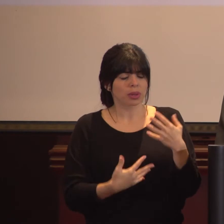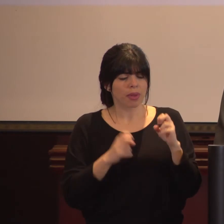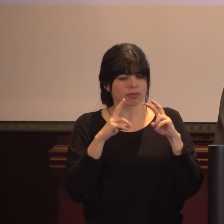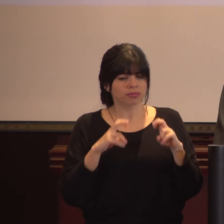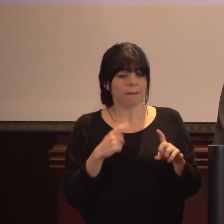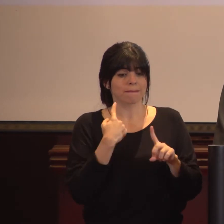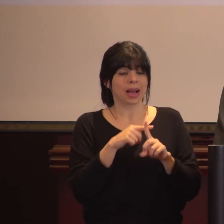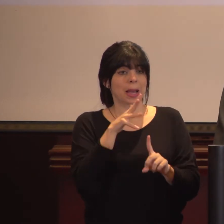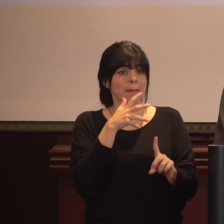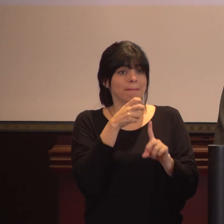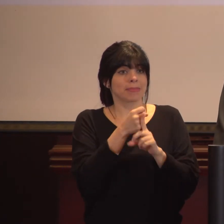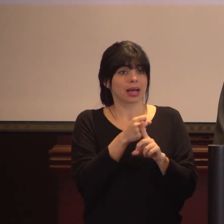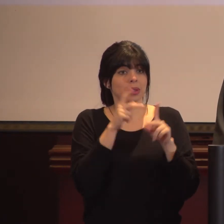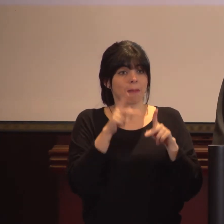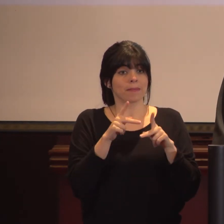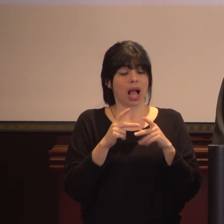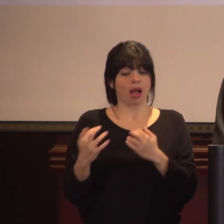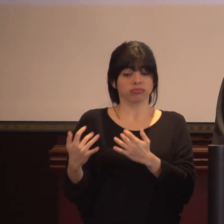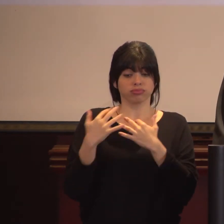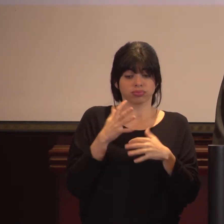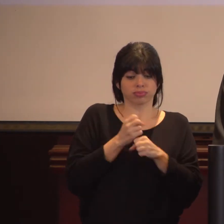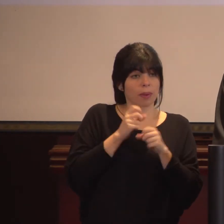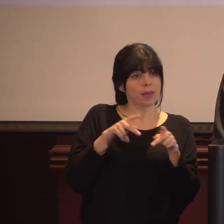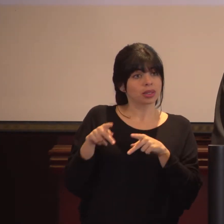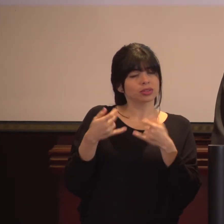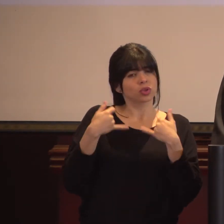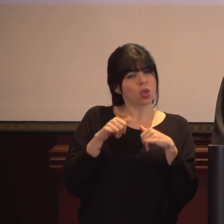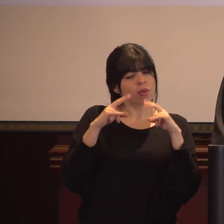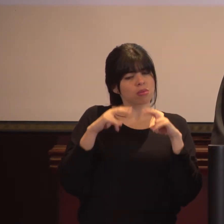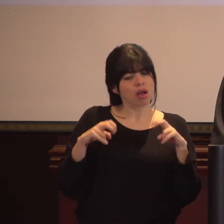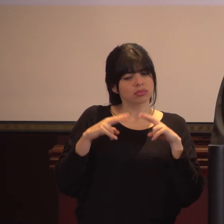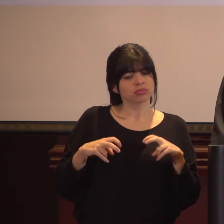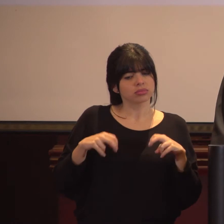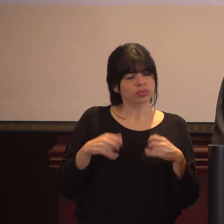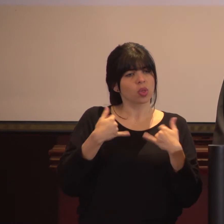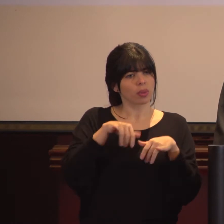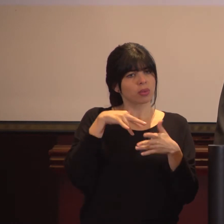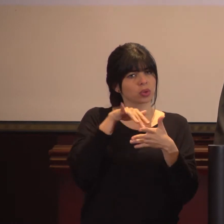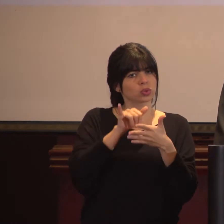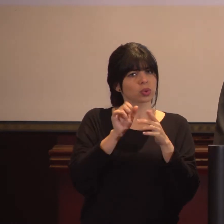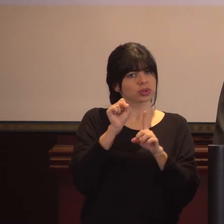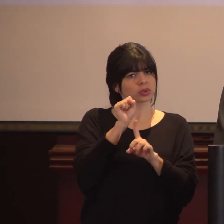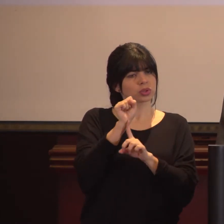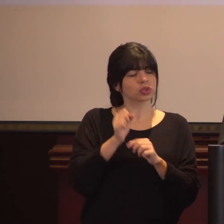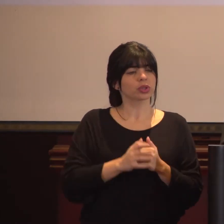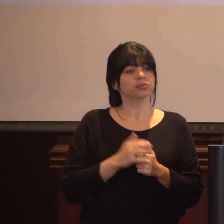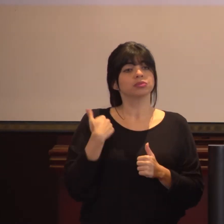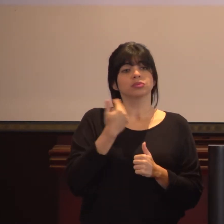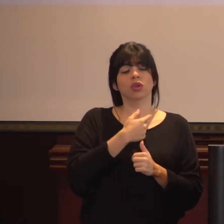impacto en los países receptores y de origen continúan siendo objeto de estudio